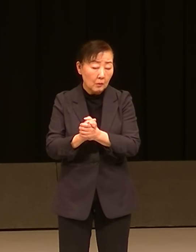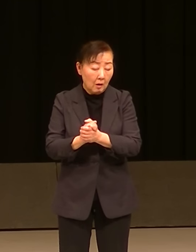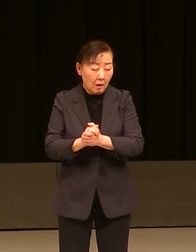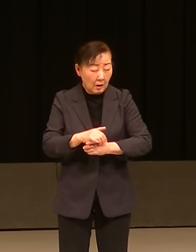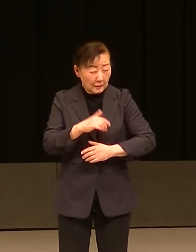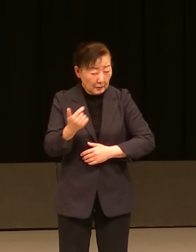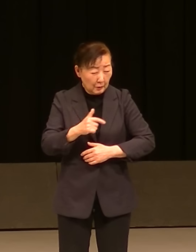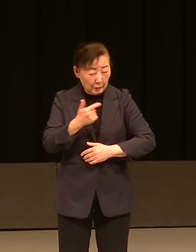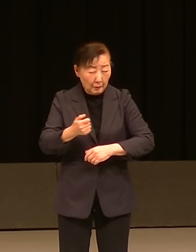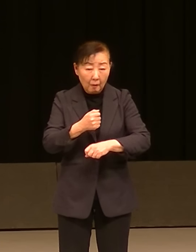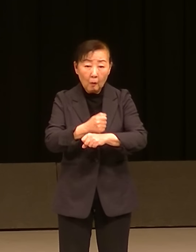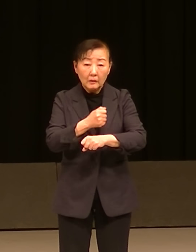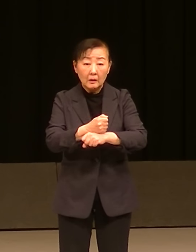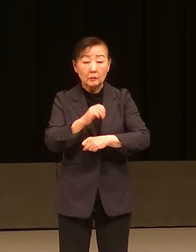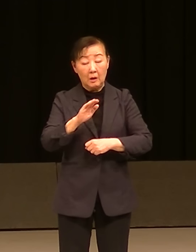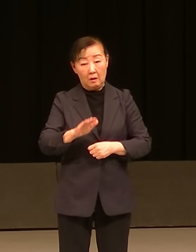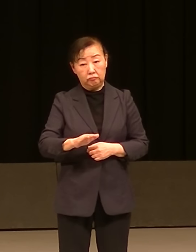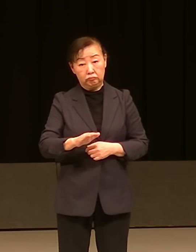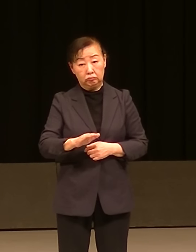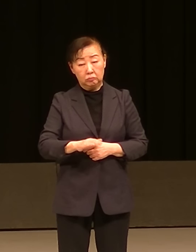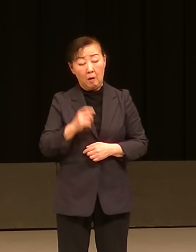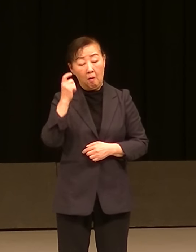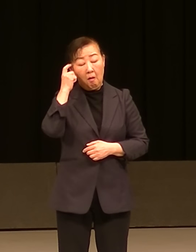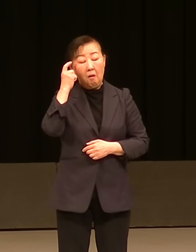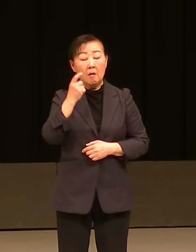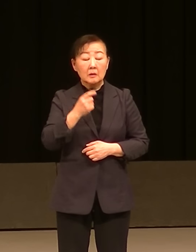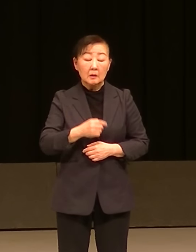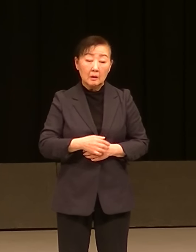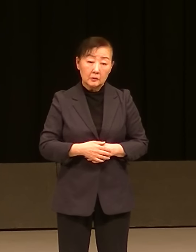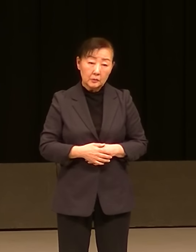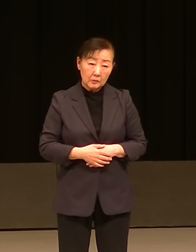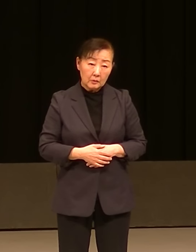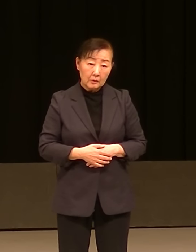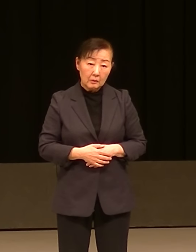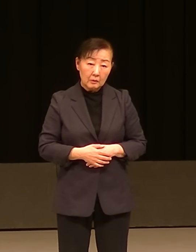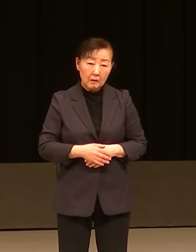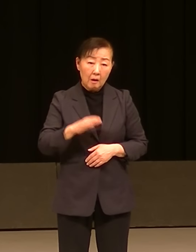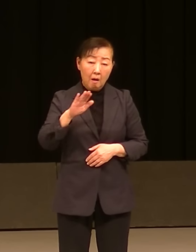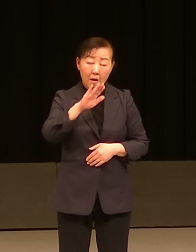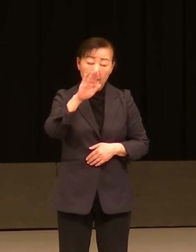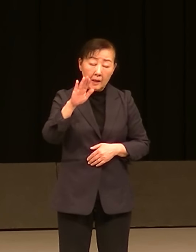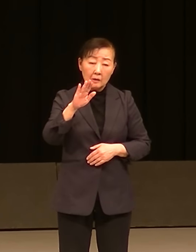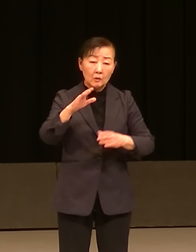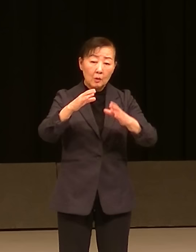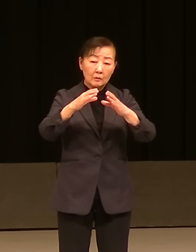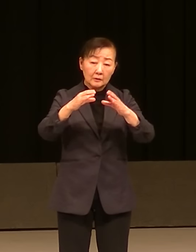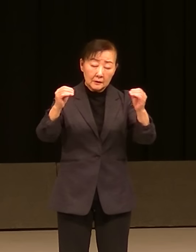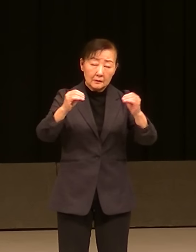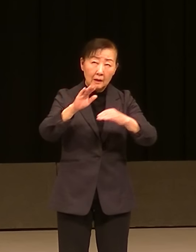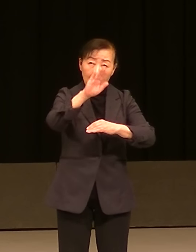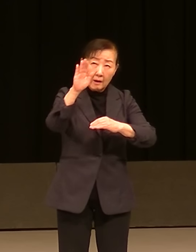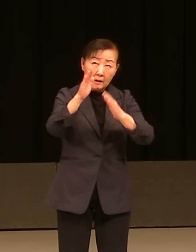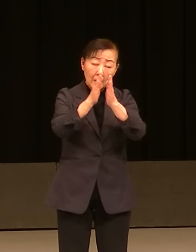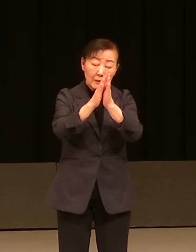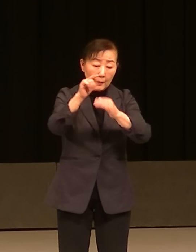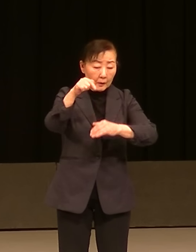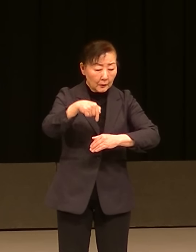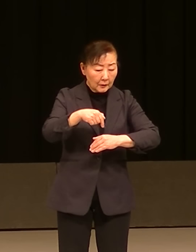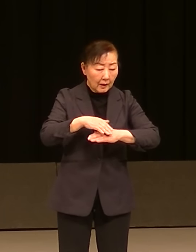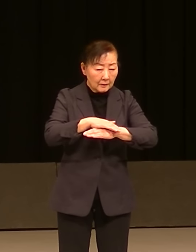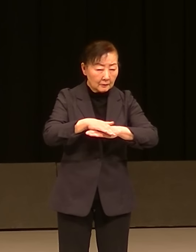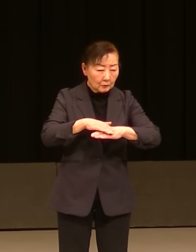常に困難なことだということにふと気がつきます、天の国、に神様のもとでは、慈し